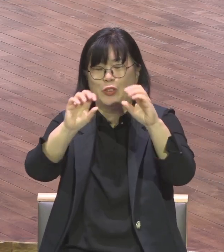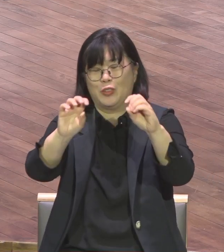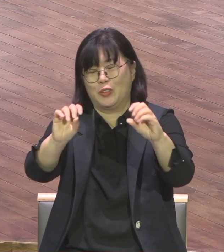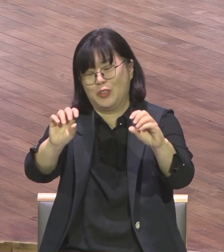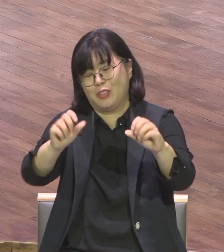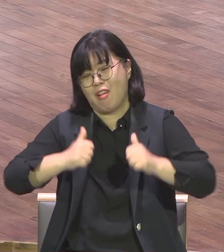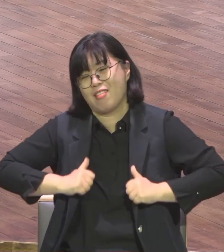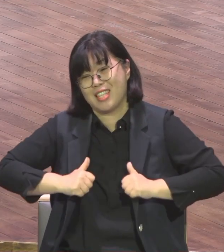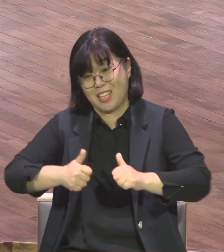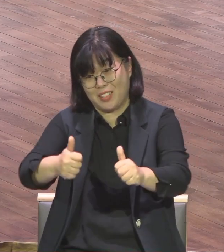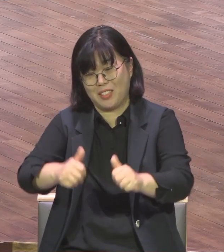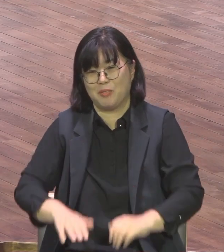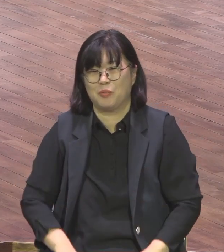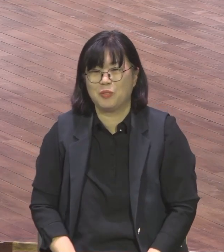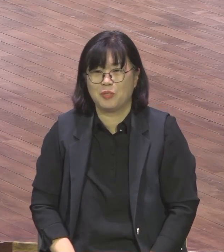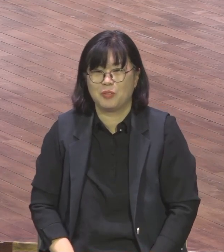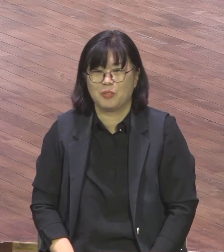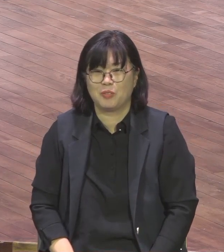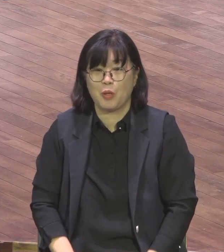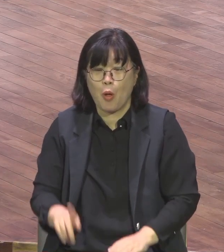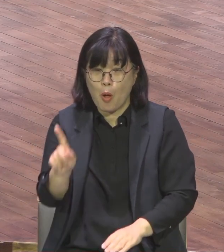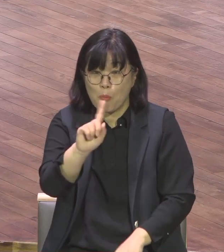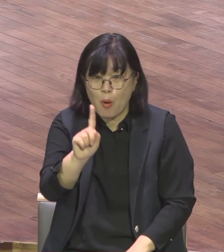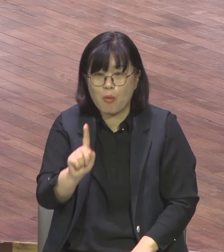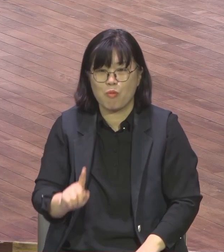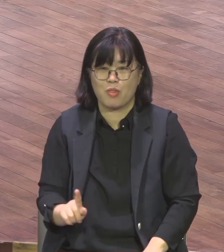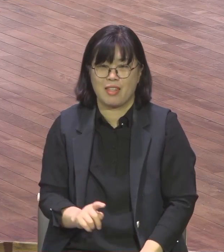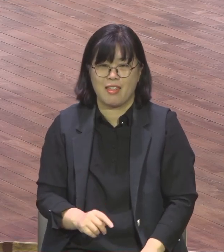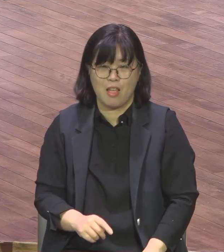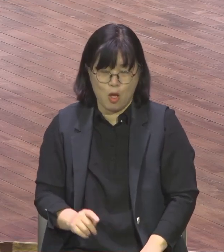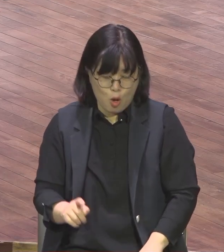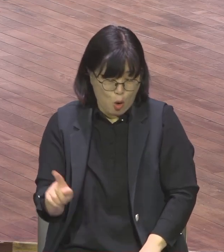모두에게 날마다 어디서나